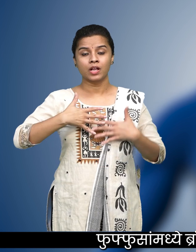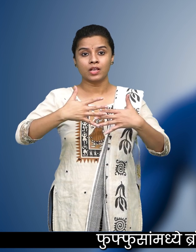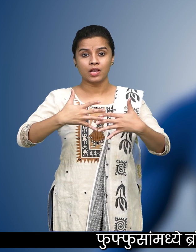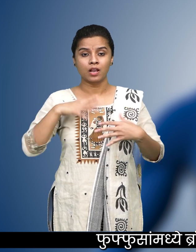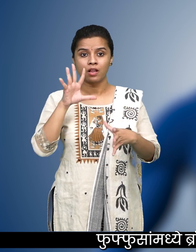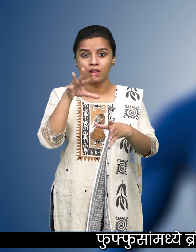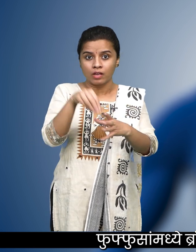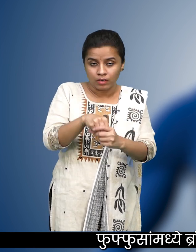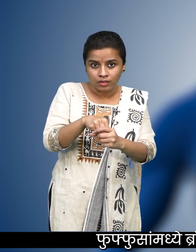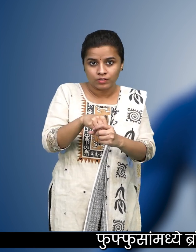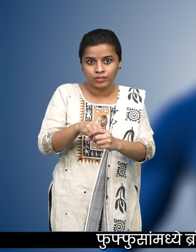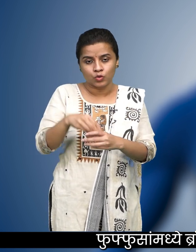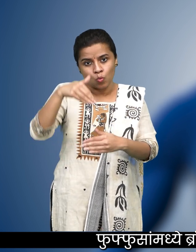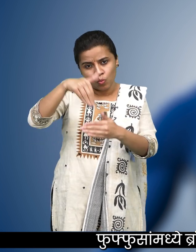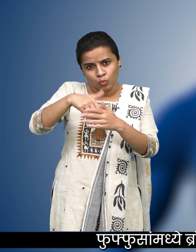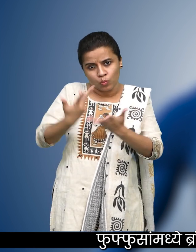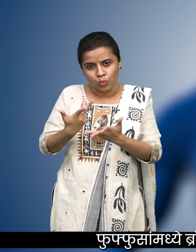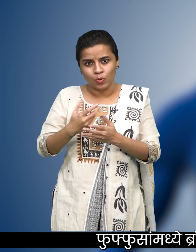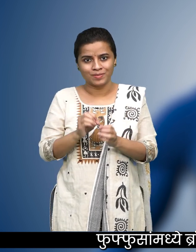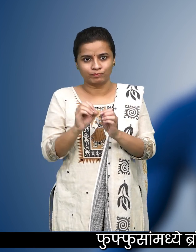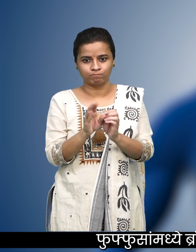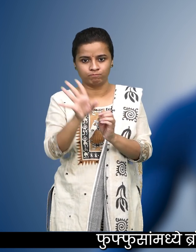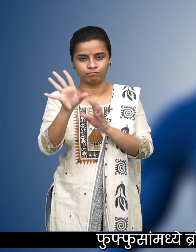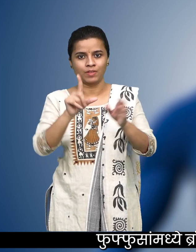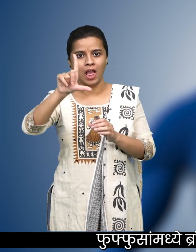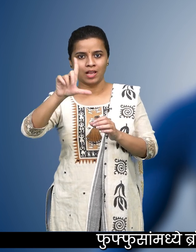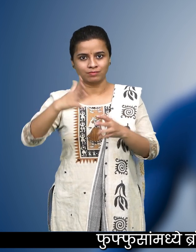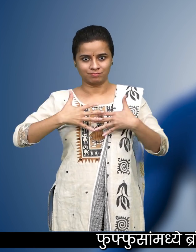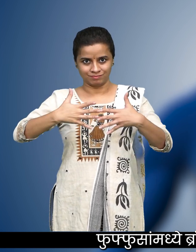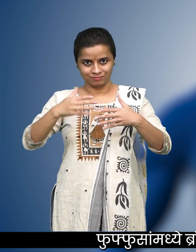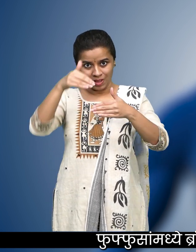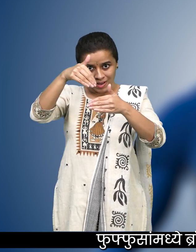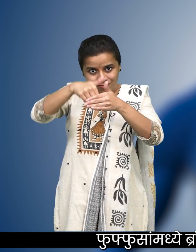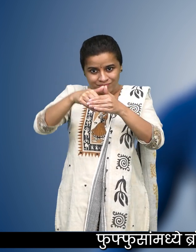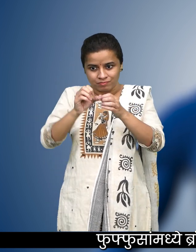फुफ्फुसांमध्ये ब्रोंकिओल्स आणि अल्व्होली यांचा समावेश होतो.